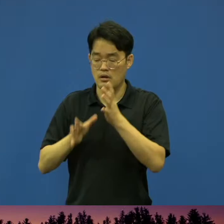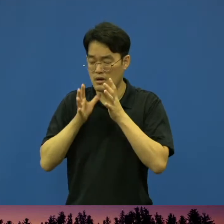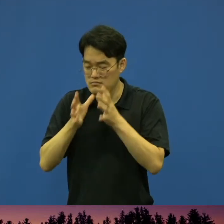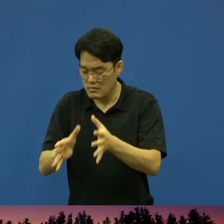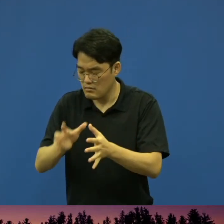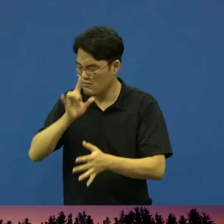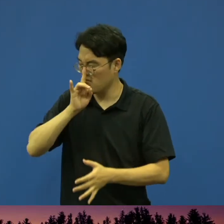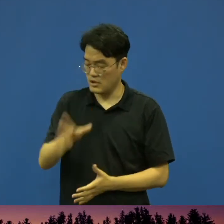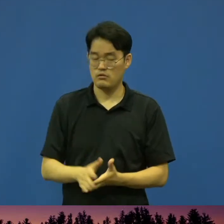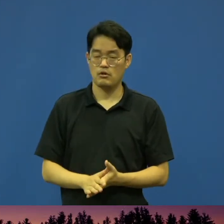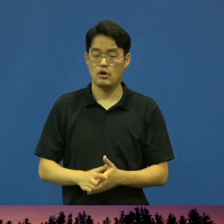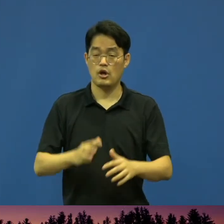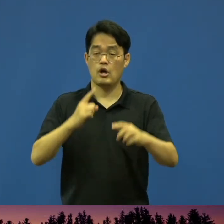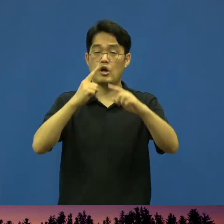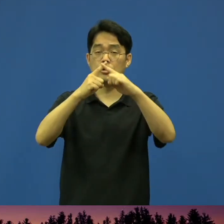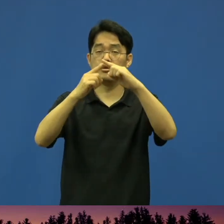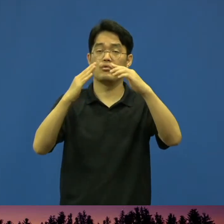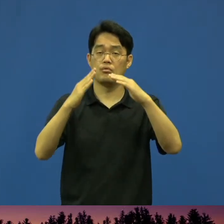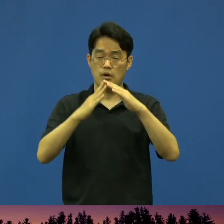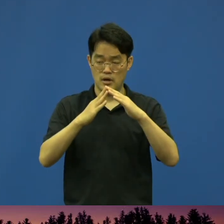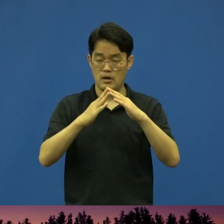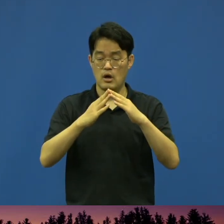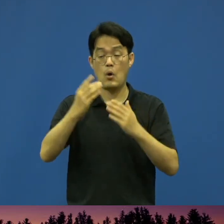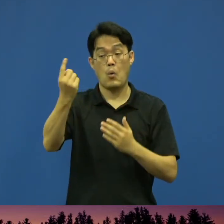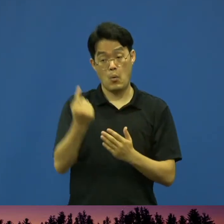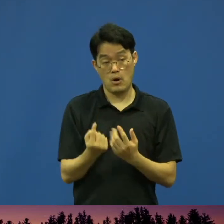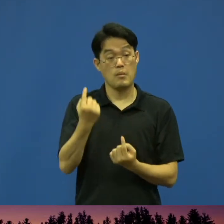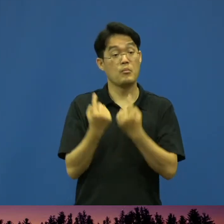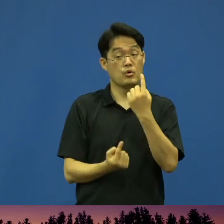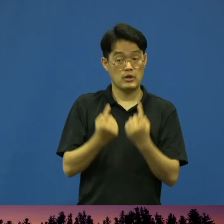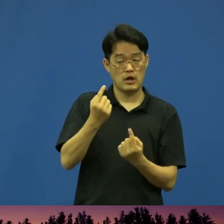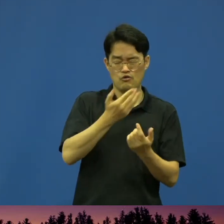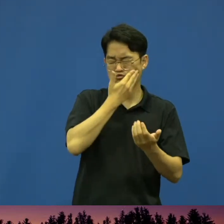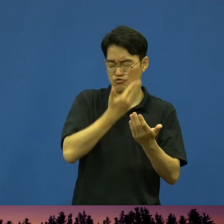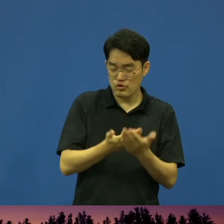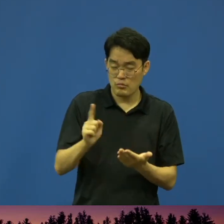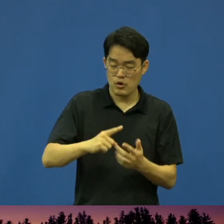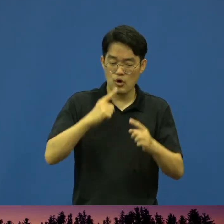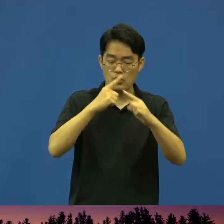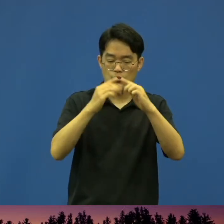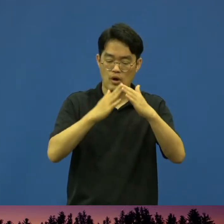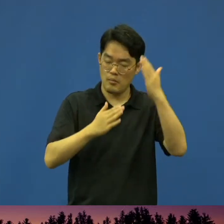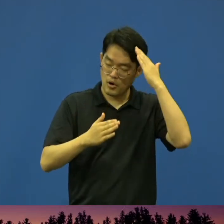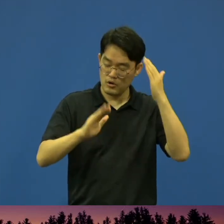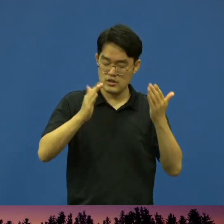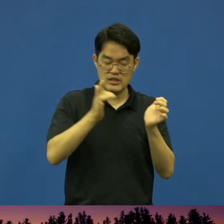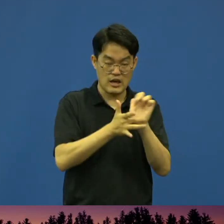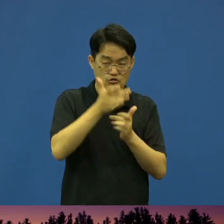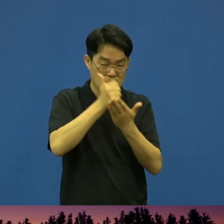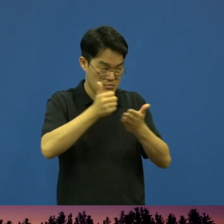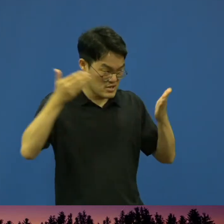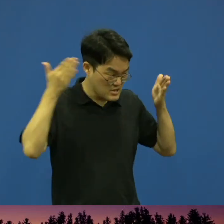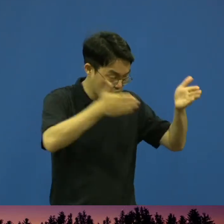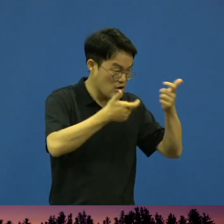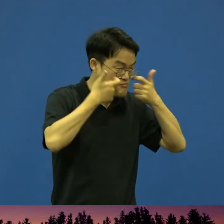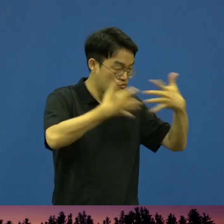돼요. 교회에 오는 것보다 더 중요한 것은 교회의 머리 대신 예수 그리스도께 오는 것이 더 중요한 줄로